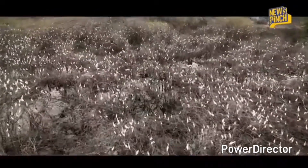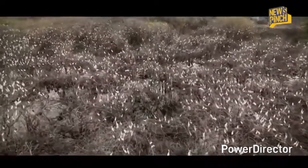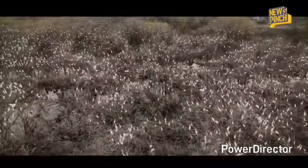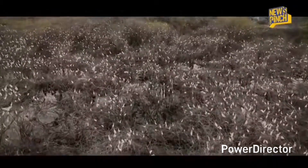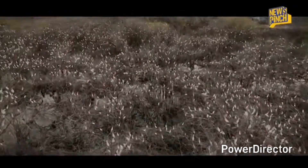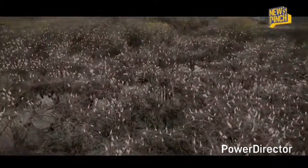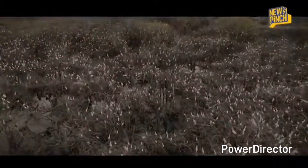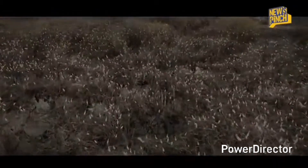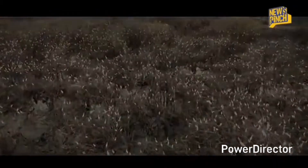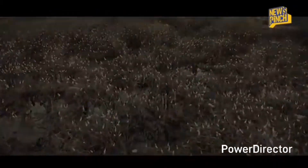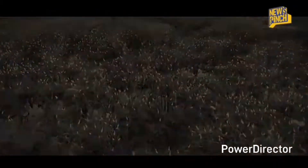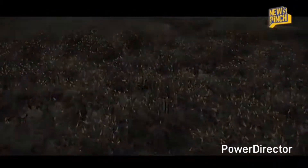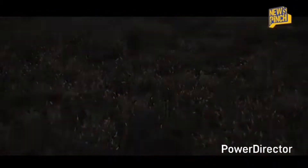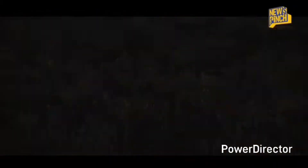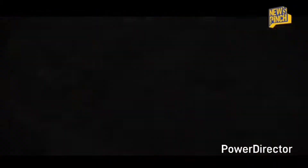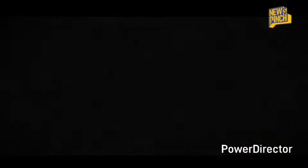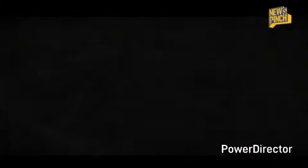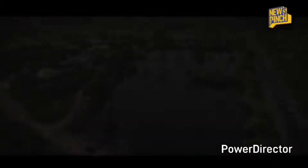खलियान,